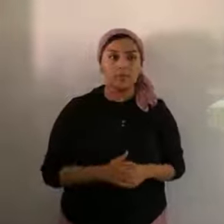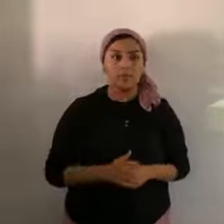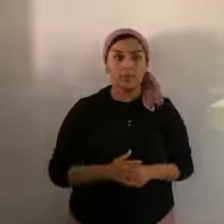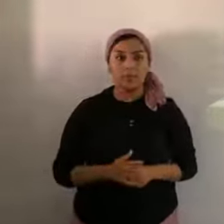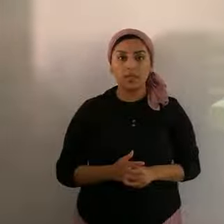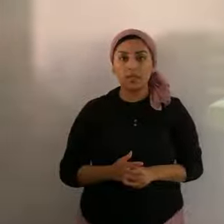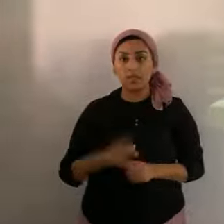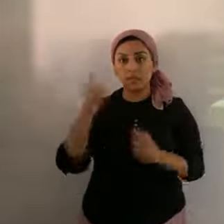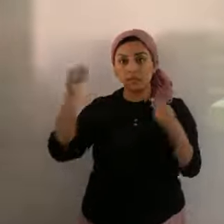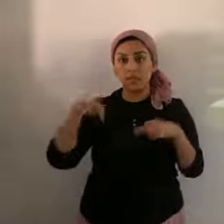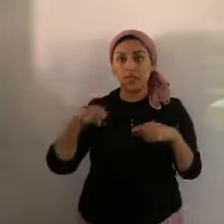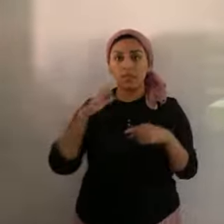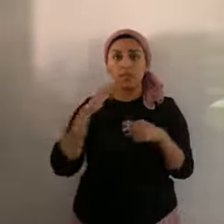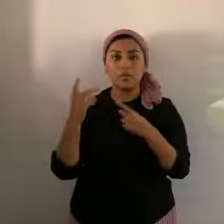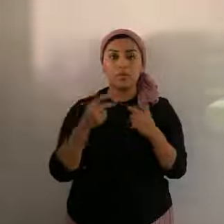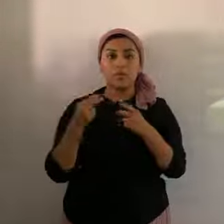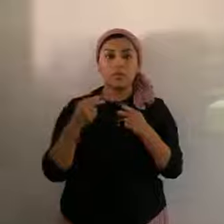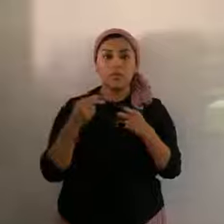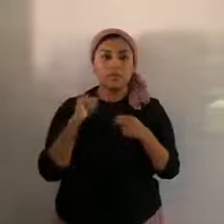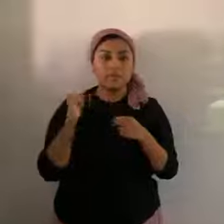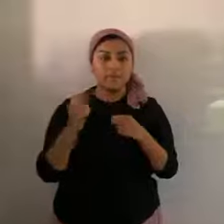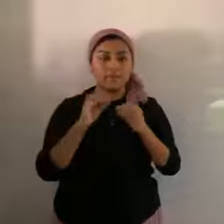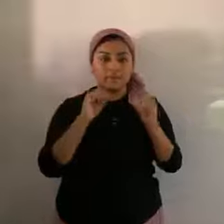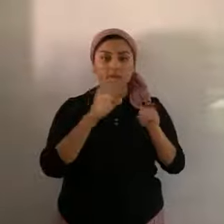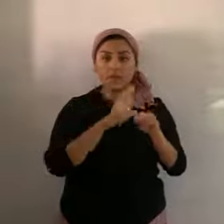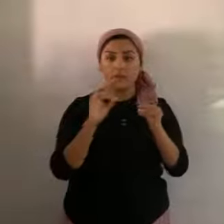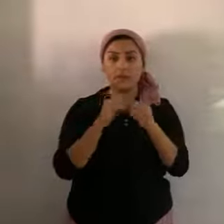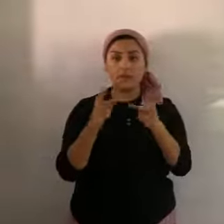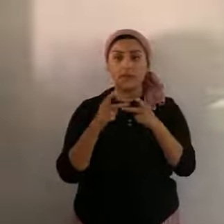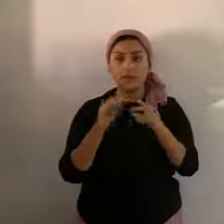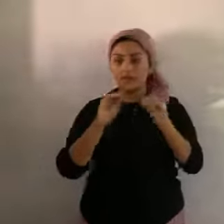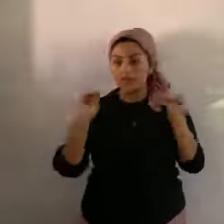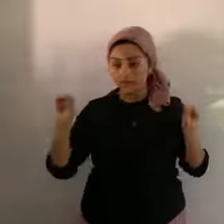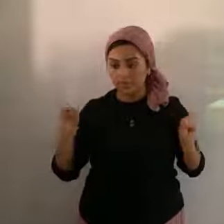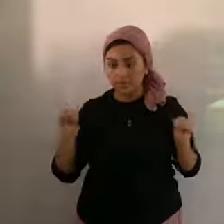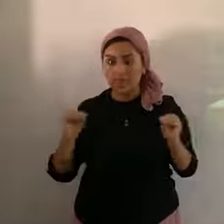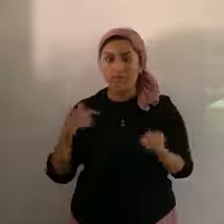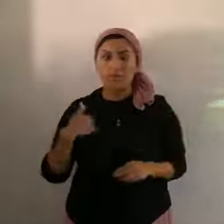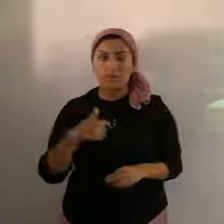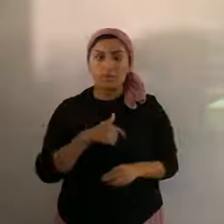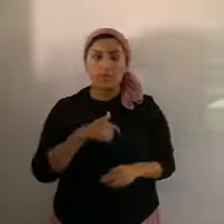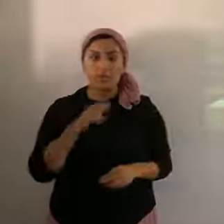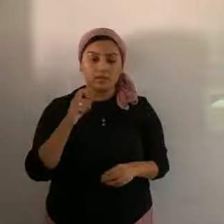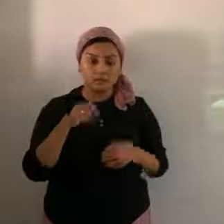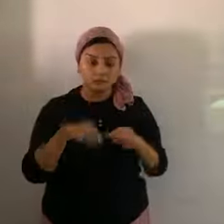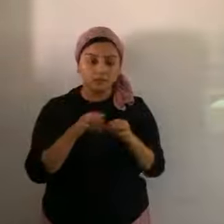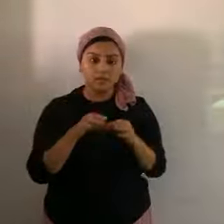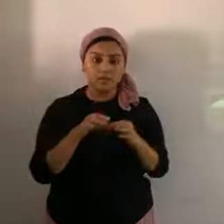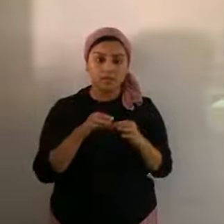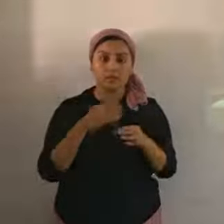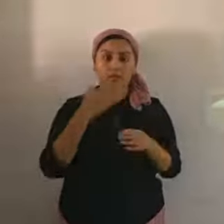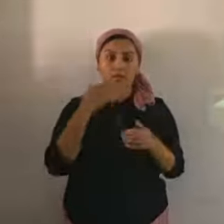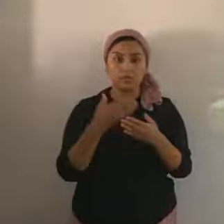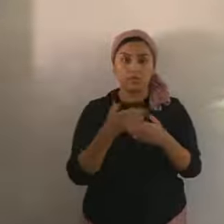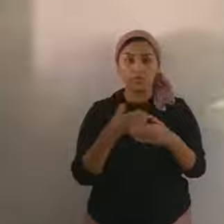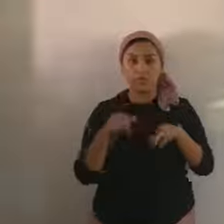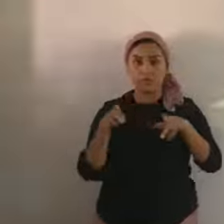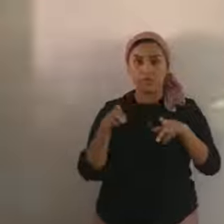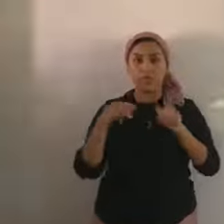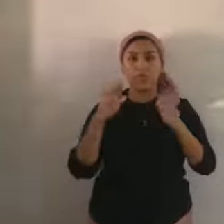Pero él viene y él hará justicia y pondrá a todos en su lugar. Entonces, que nosotros salgamos aprobados. Bendito es Yahshua